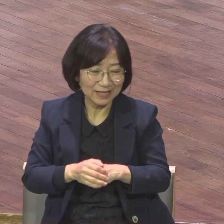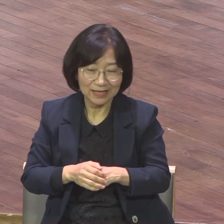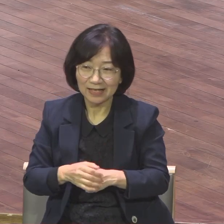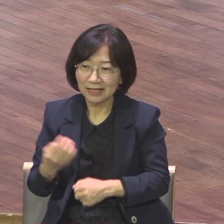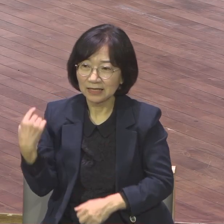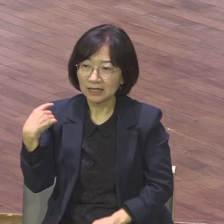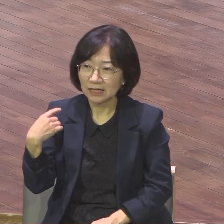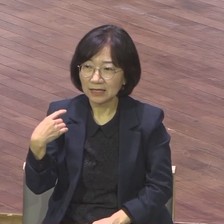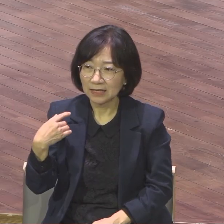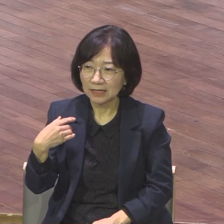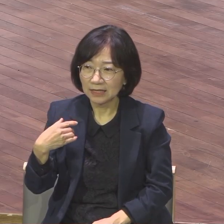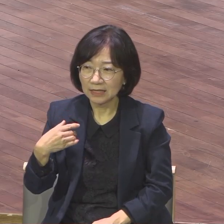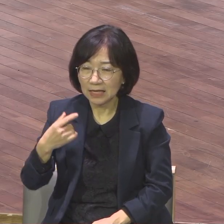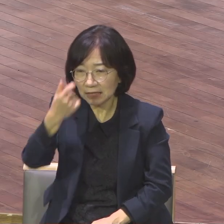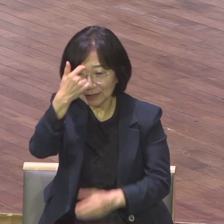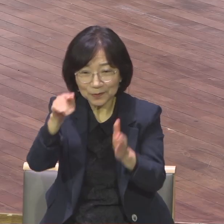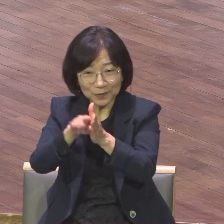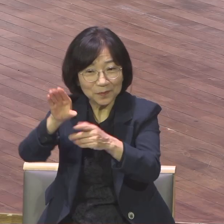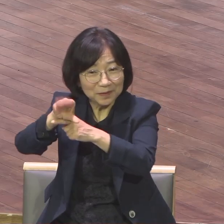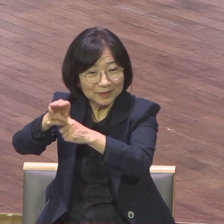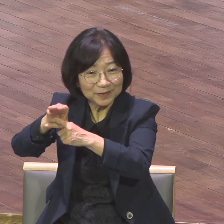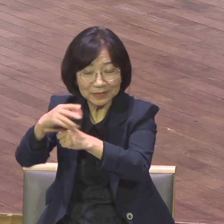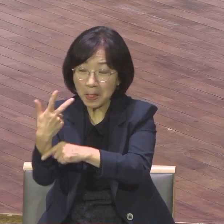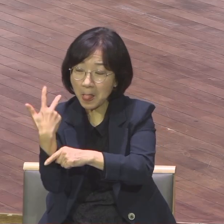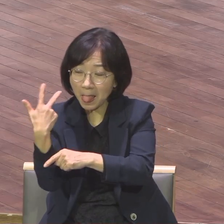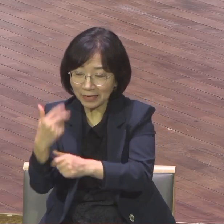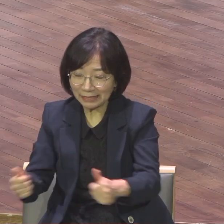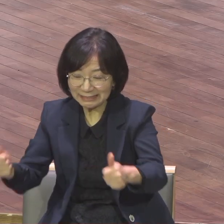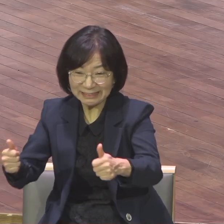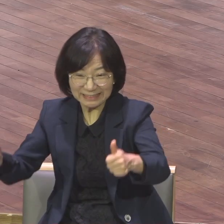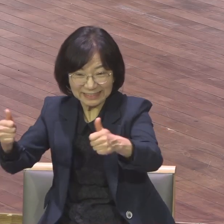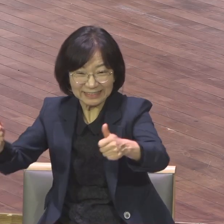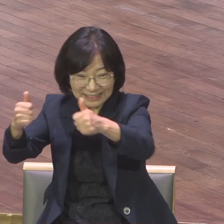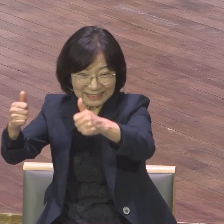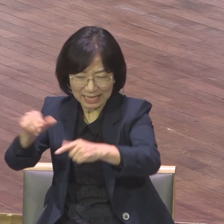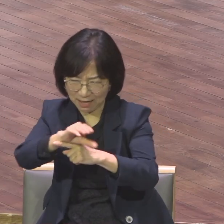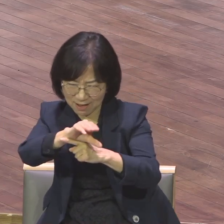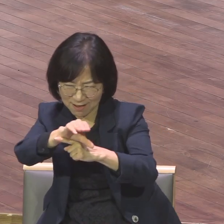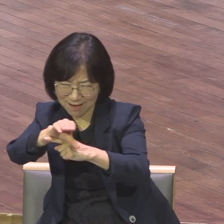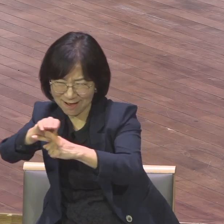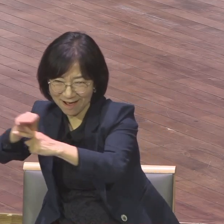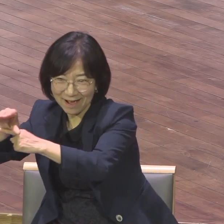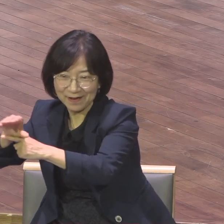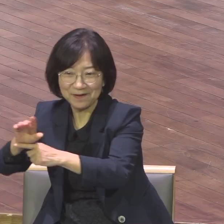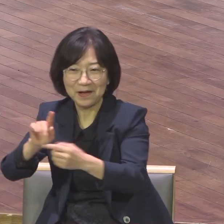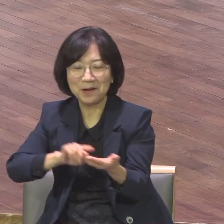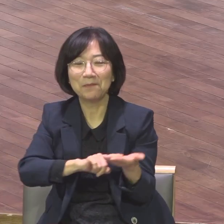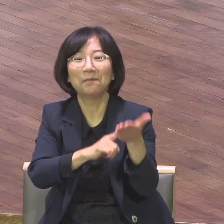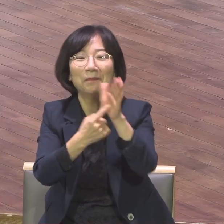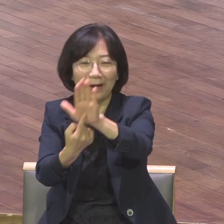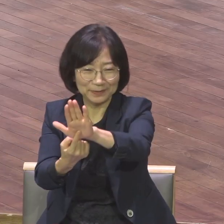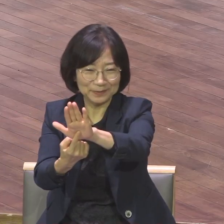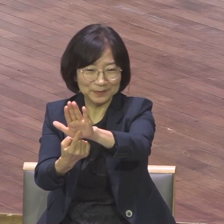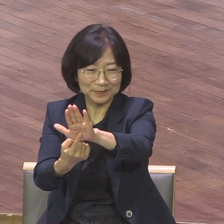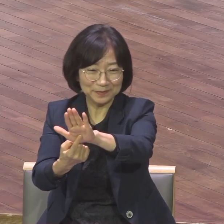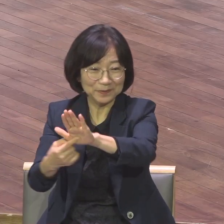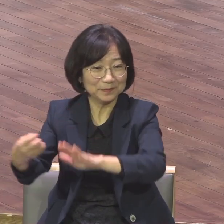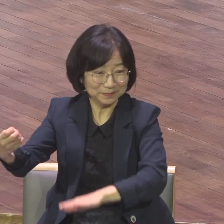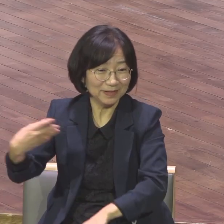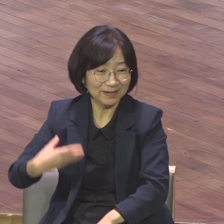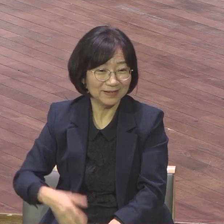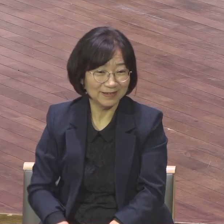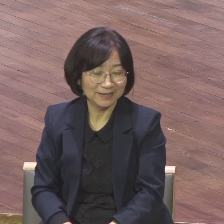사진을 예선 지난주에 한 그 예선 본선까지 다 찍어서 그걸 방송하겠다고 어제 와서 국장이